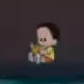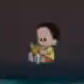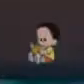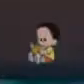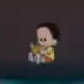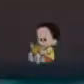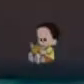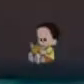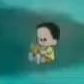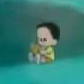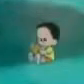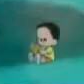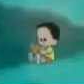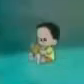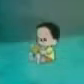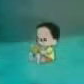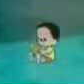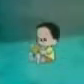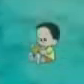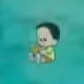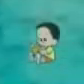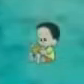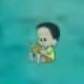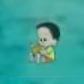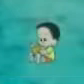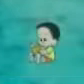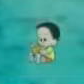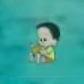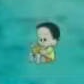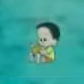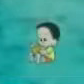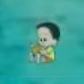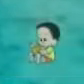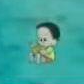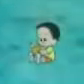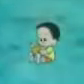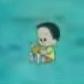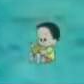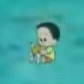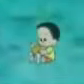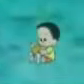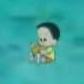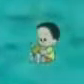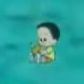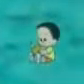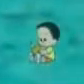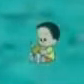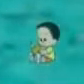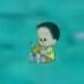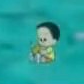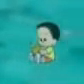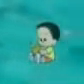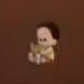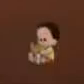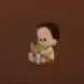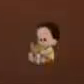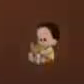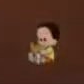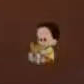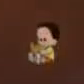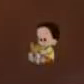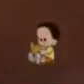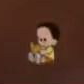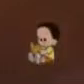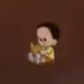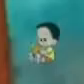faz força para puxar suas pernas, mas cai para trás com o rosto no chão. Levanta seu tronco e olha de novo para o